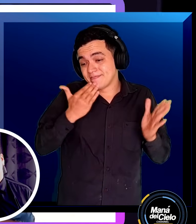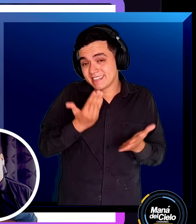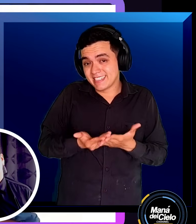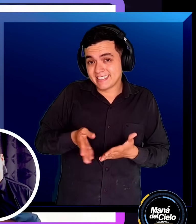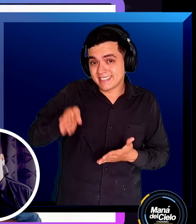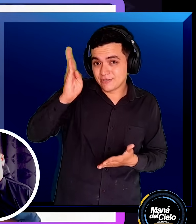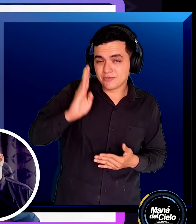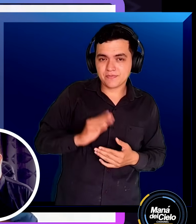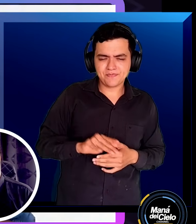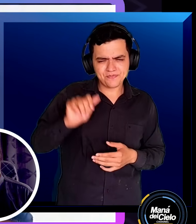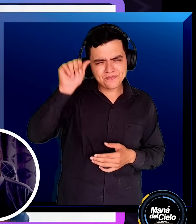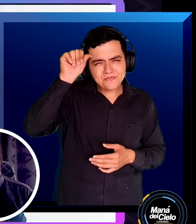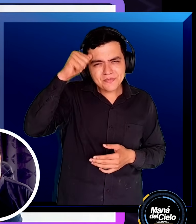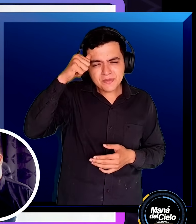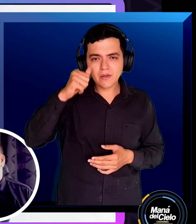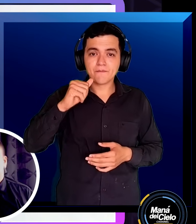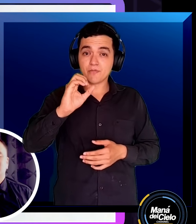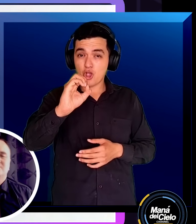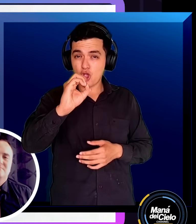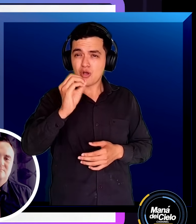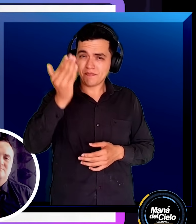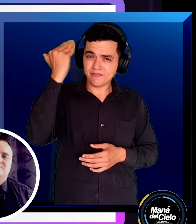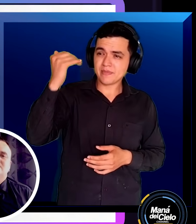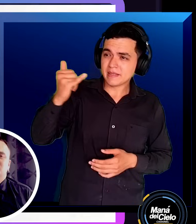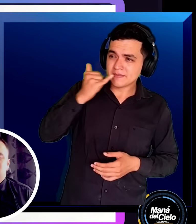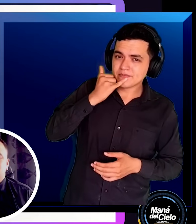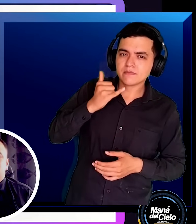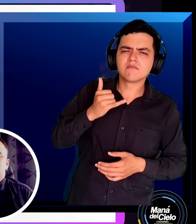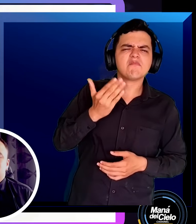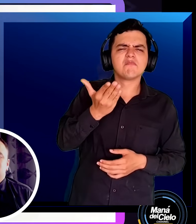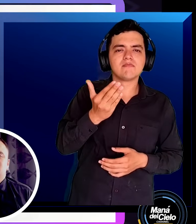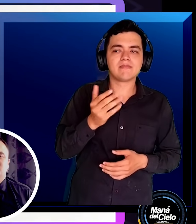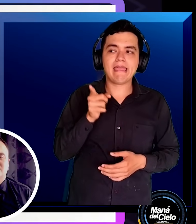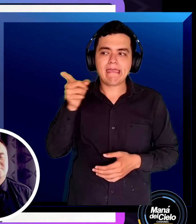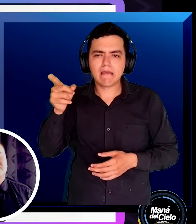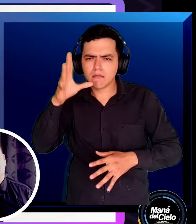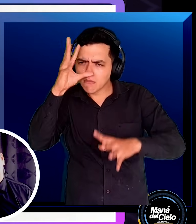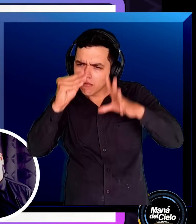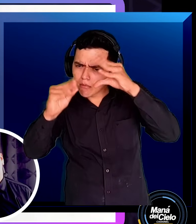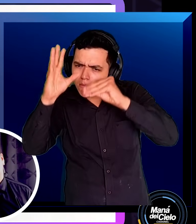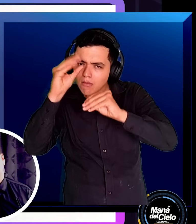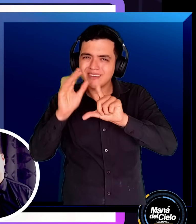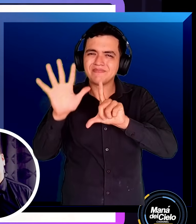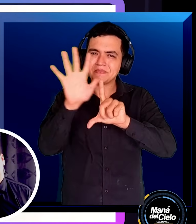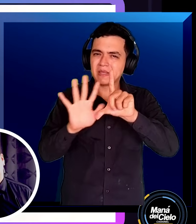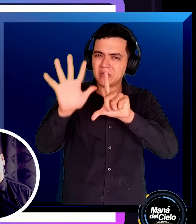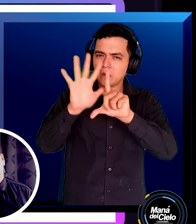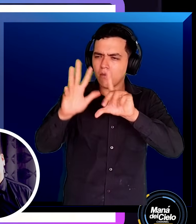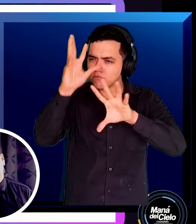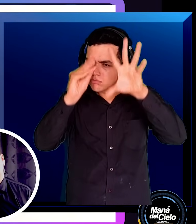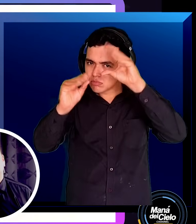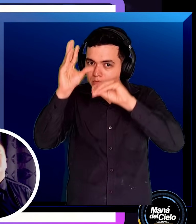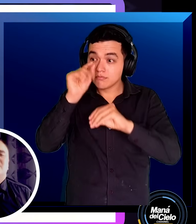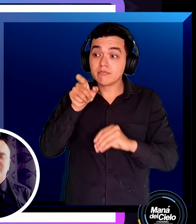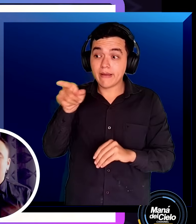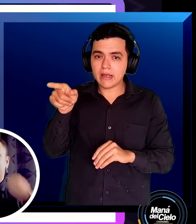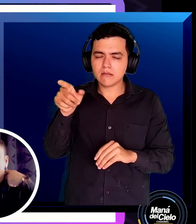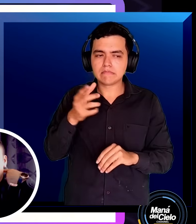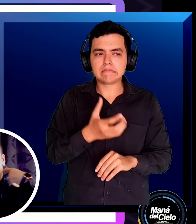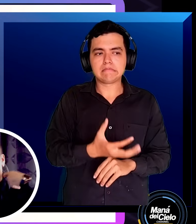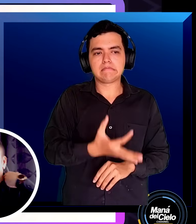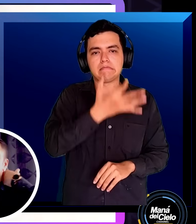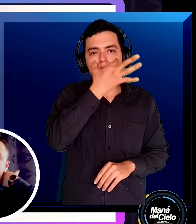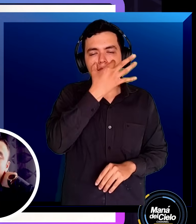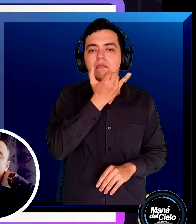y aconsejarles, orientarles. Y el resultado fue que ya esta mujer se bautizó en el nombre de